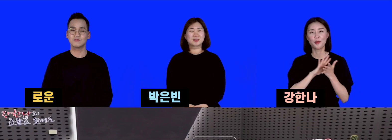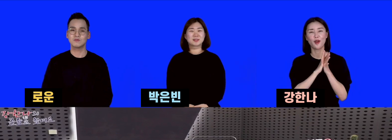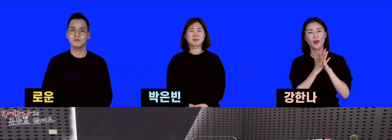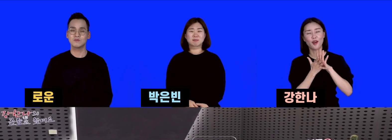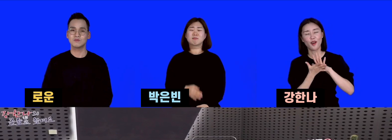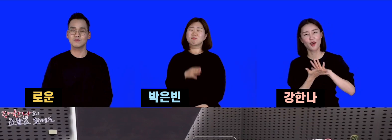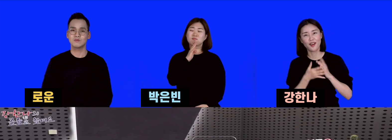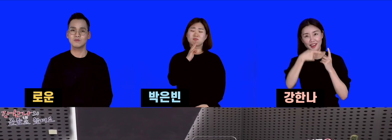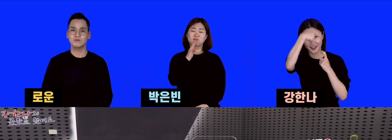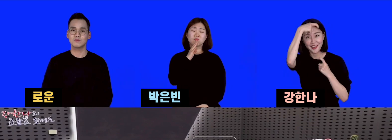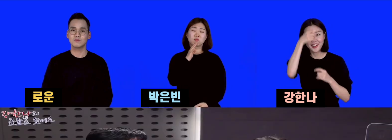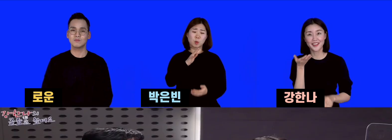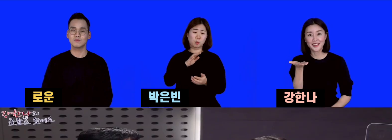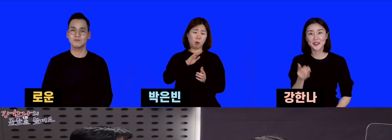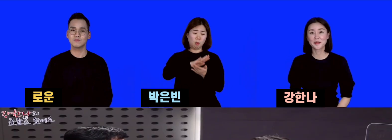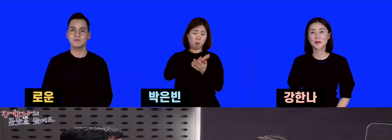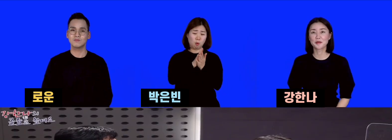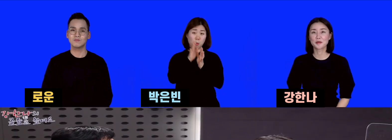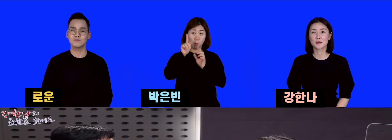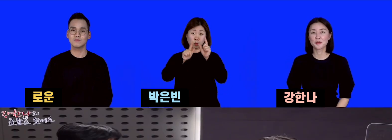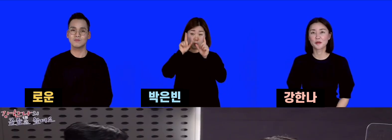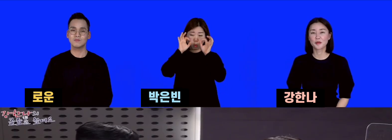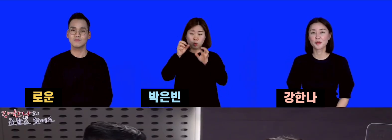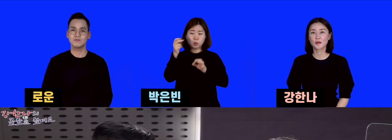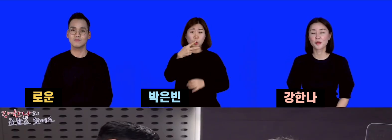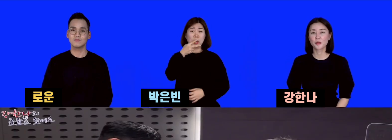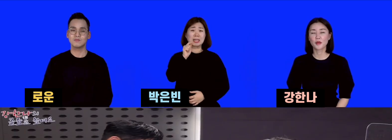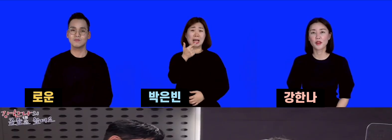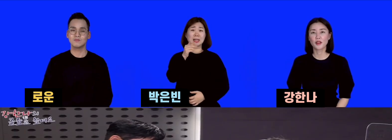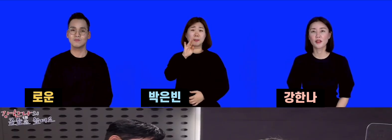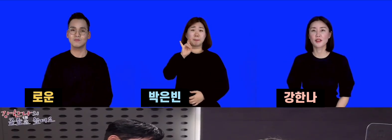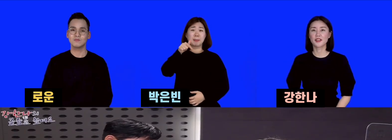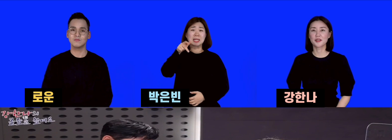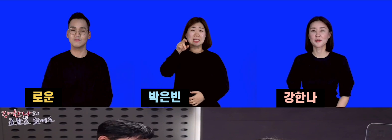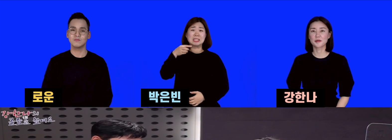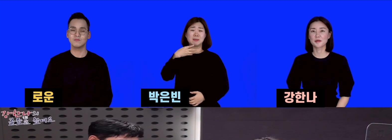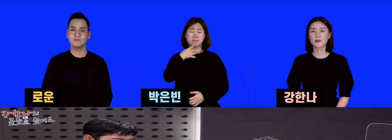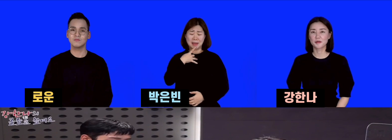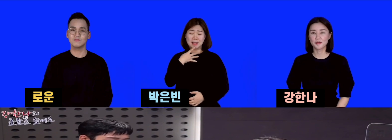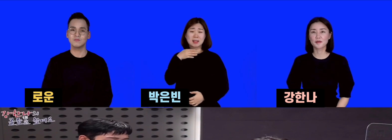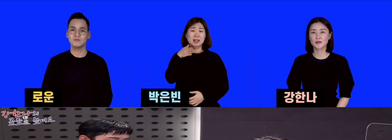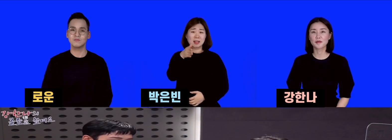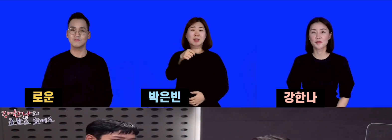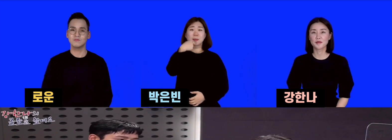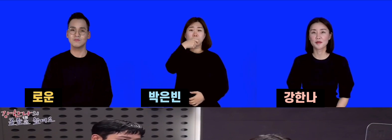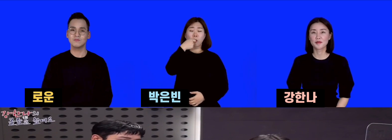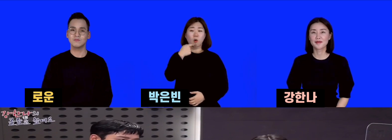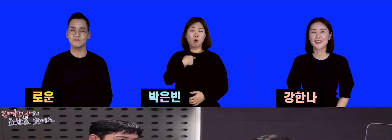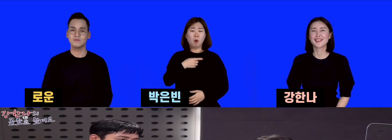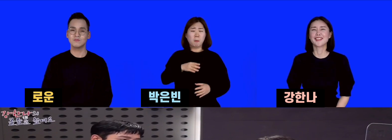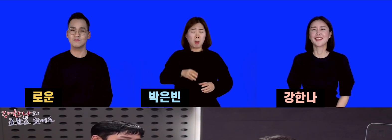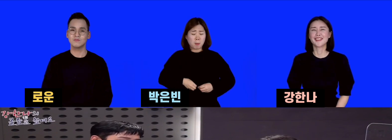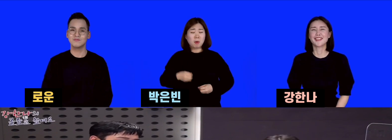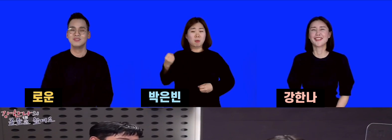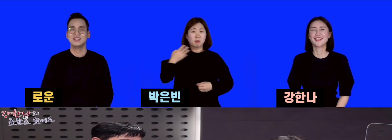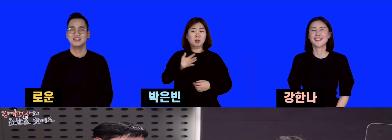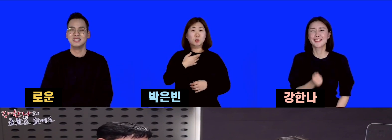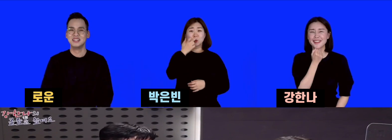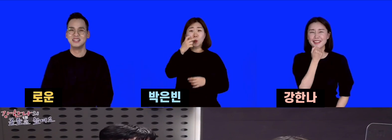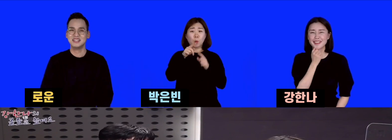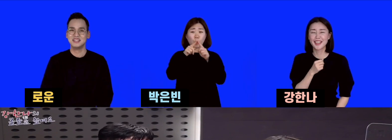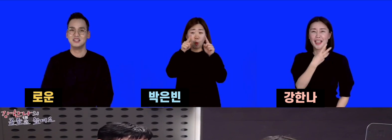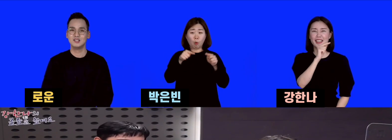지켜보셨겠네요 그러기도 하고 정말 철저하게 단백질을 지키더라고요 그래서 배고파해서 초코바 주면 이거는 탄수화물이에요